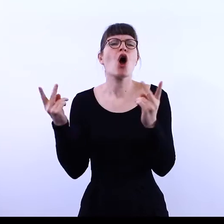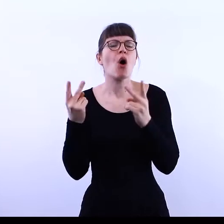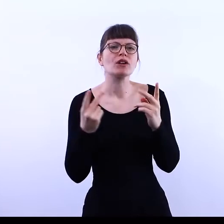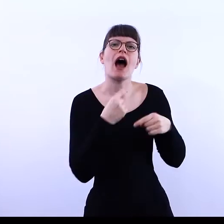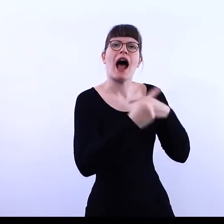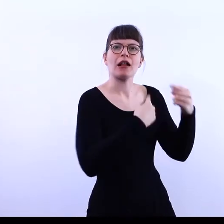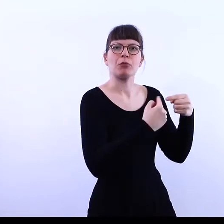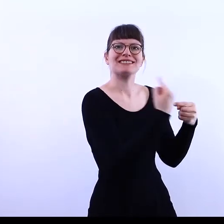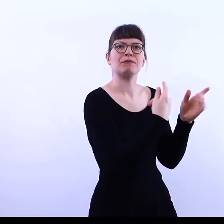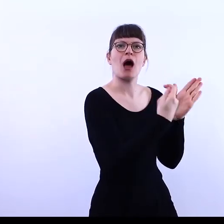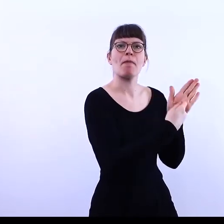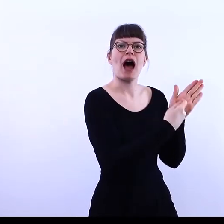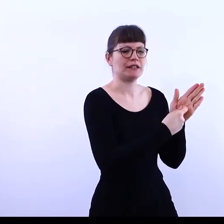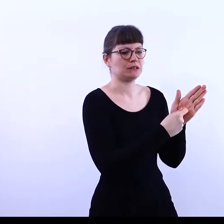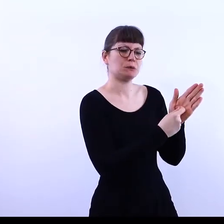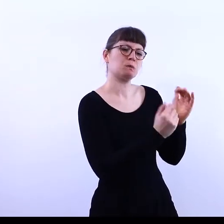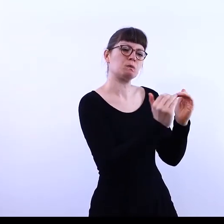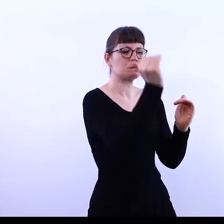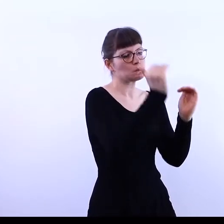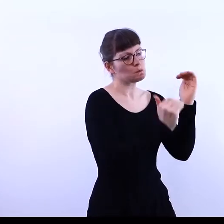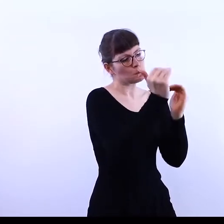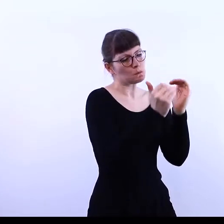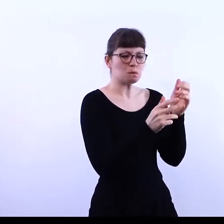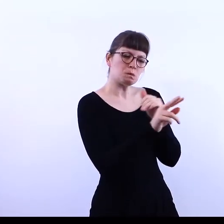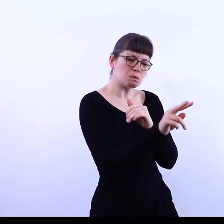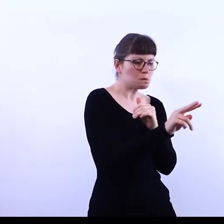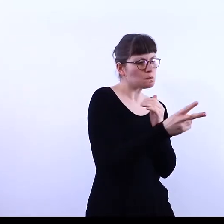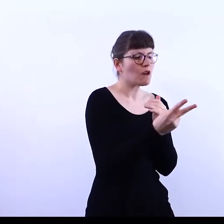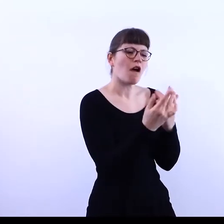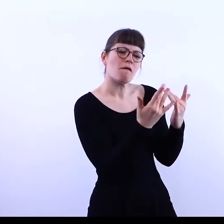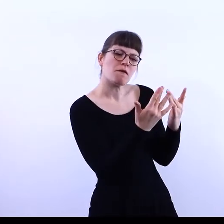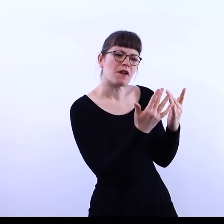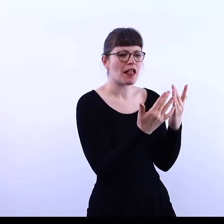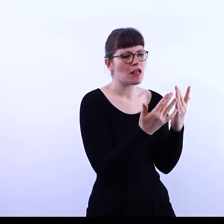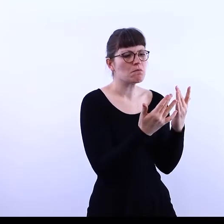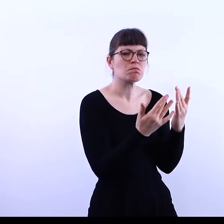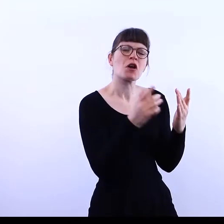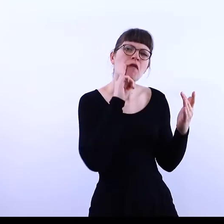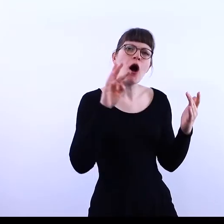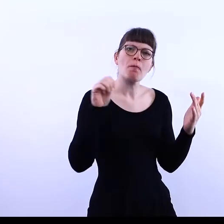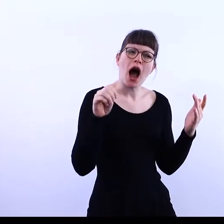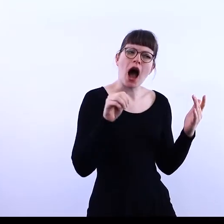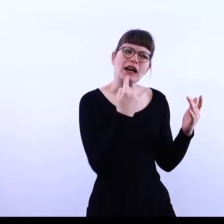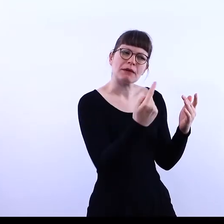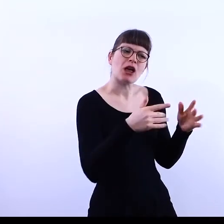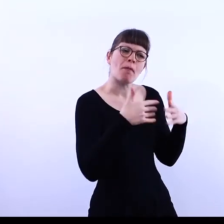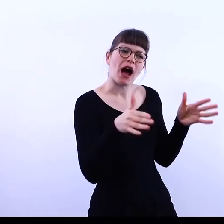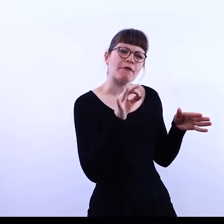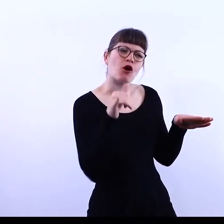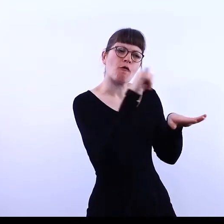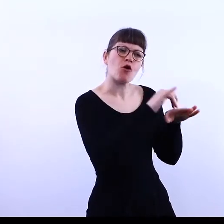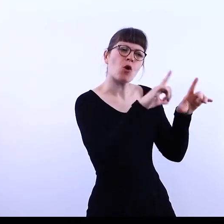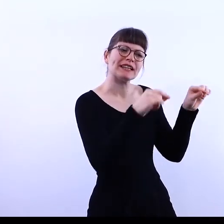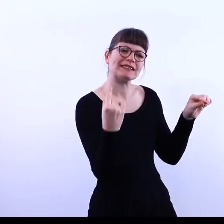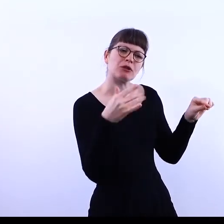ist, wo die Maschine sozusagen vorhersagt, ja, wie viel wird die Martina Mara bereit sein, für dieses Flugticket online